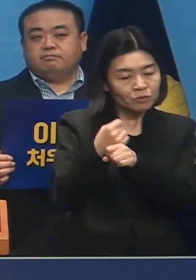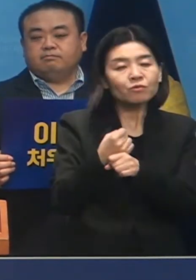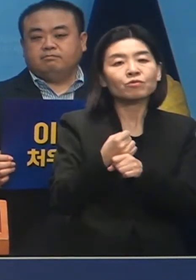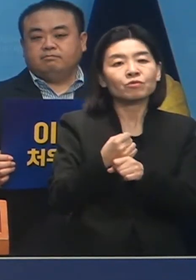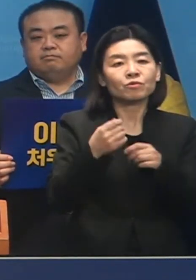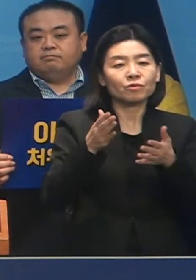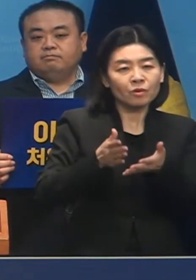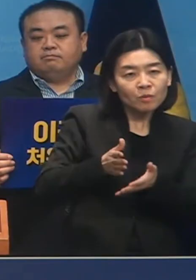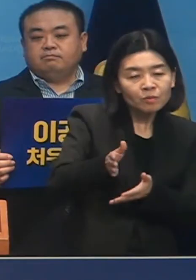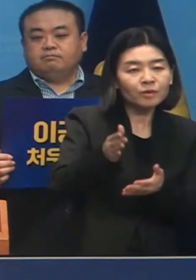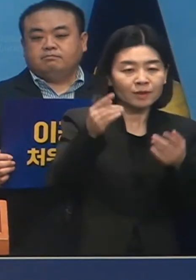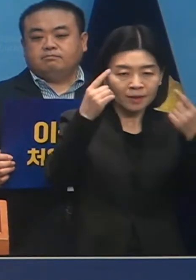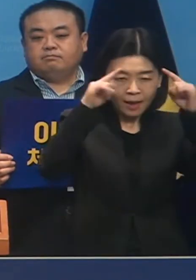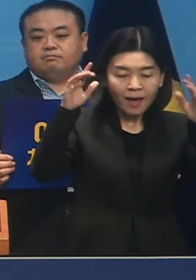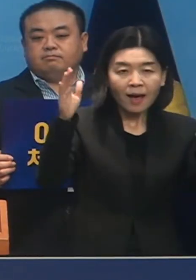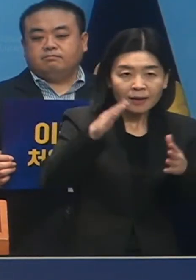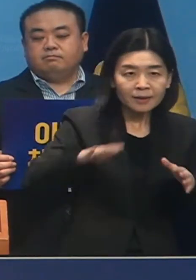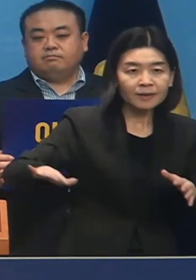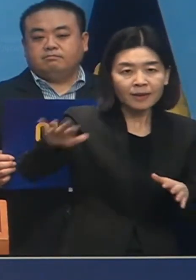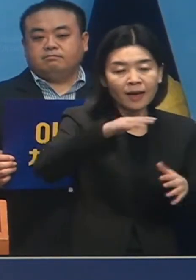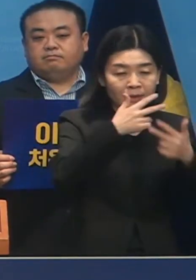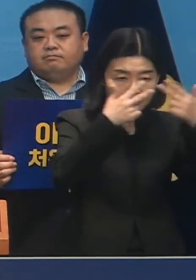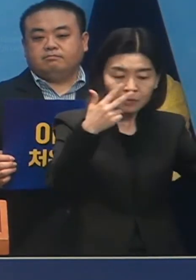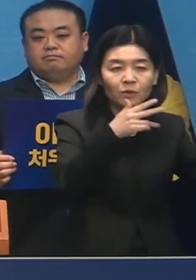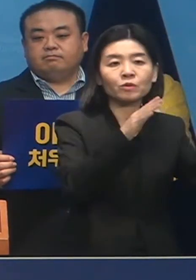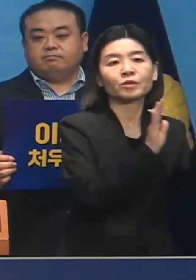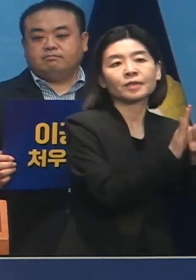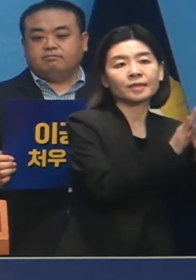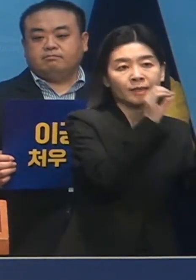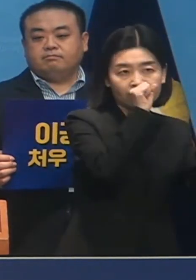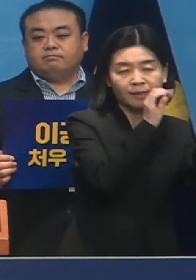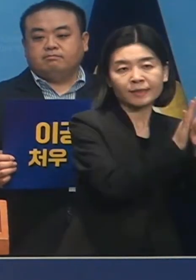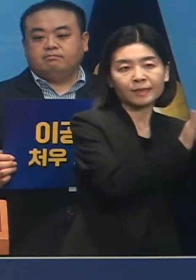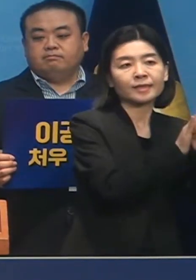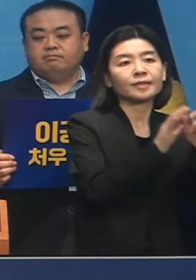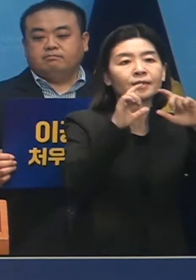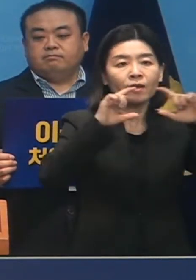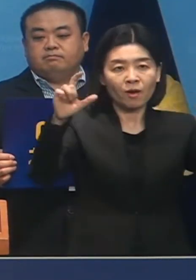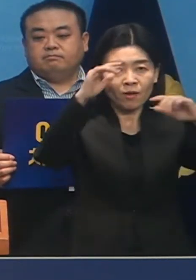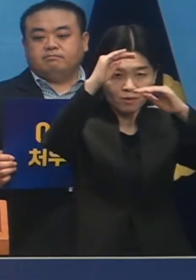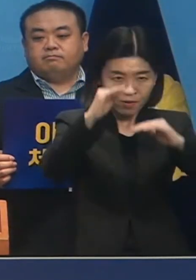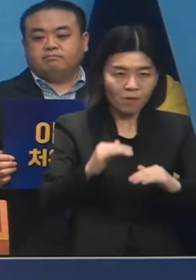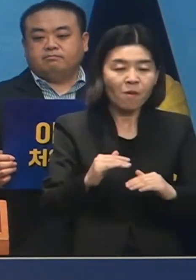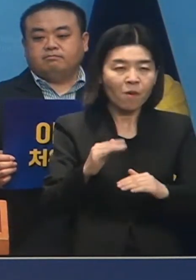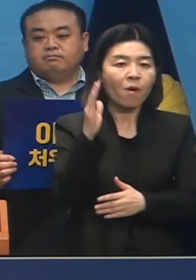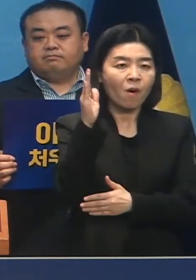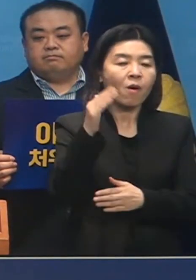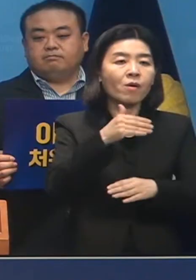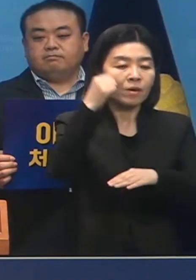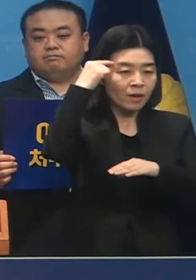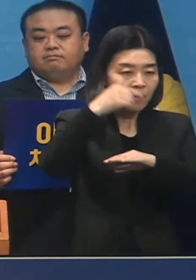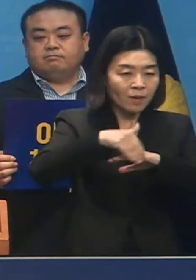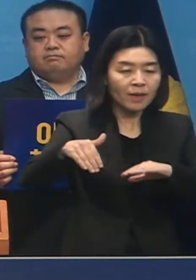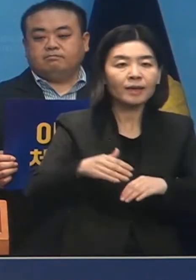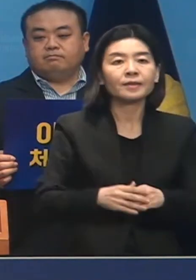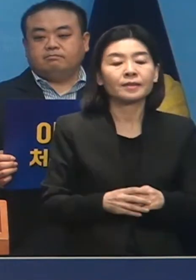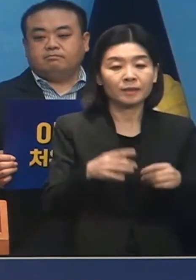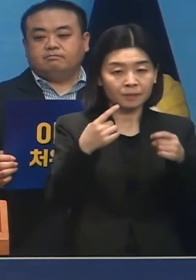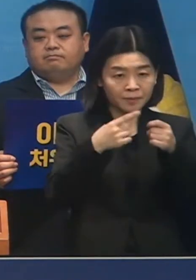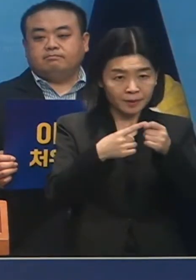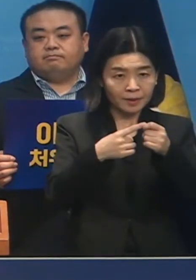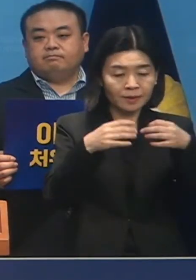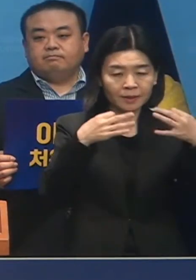후보 지지선언문 낭독이 있겠습니다. 네, 첫 번째 발언자분을 모시겠습니다. 김정원